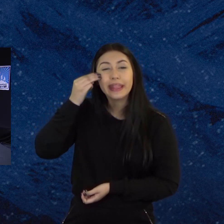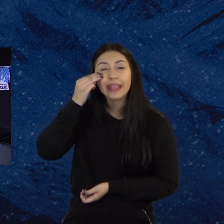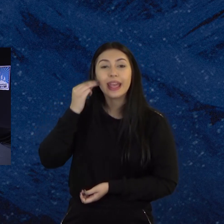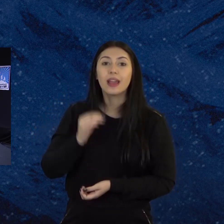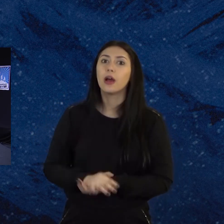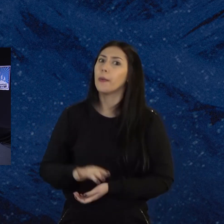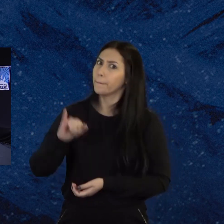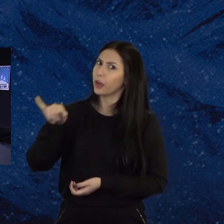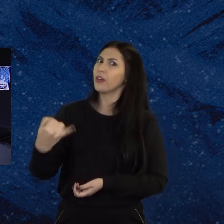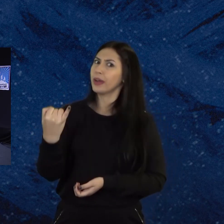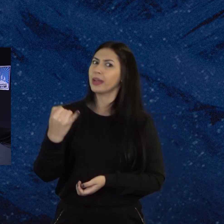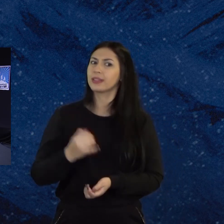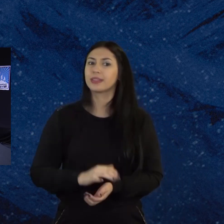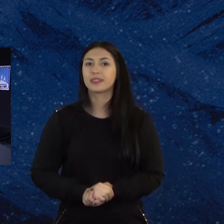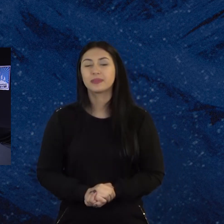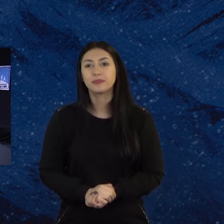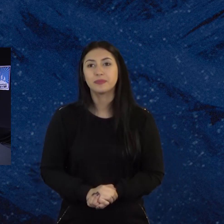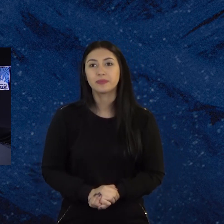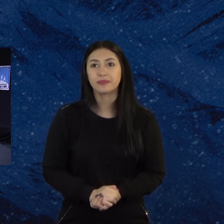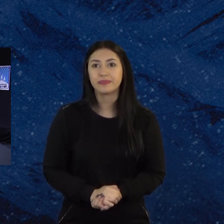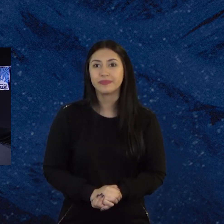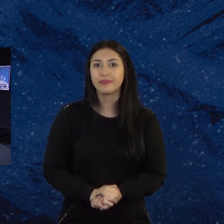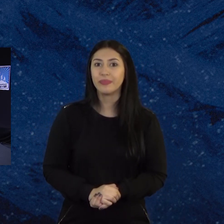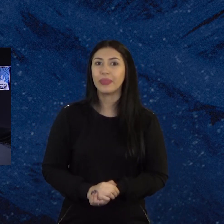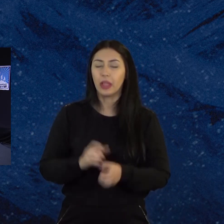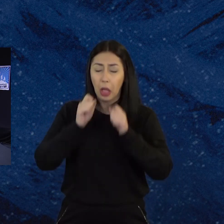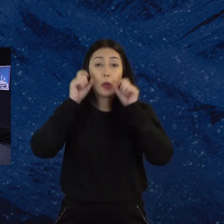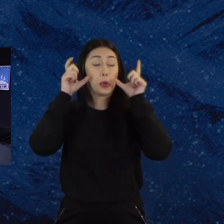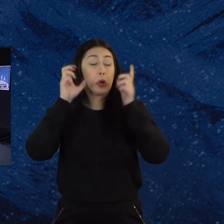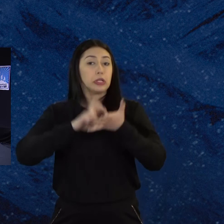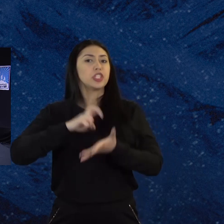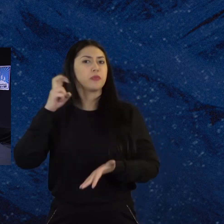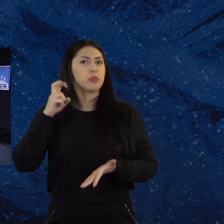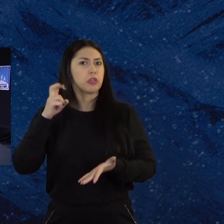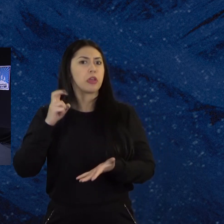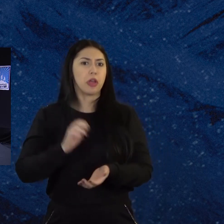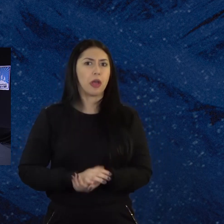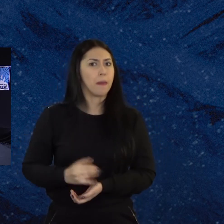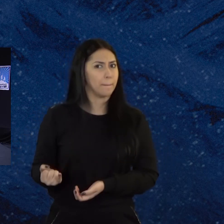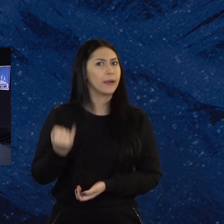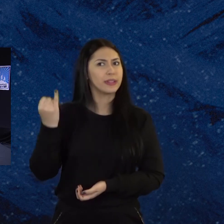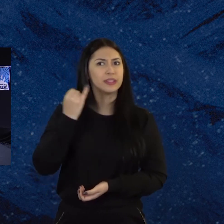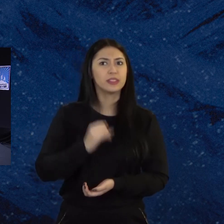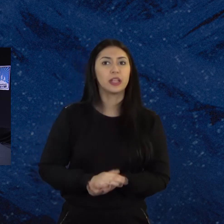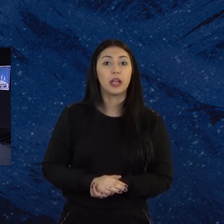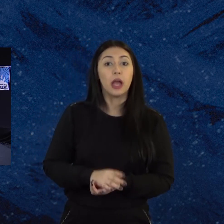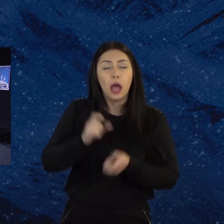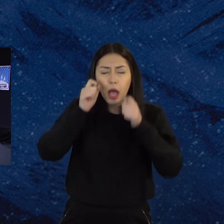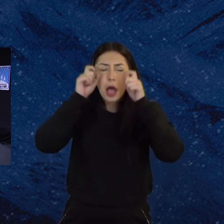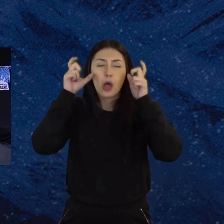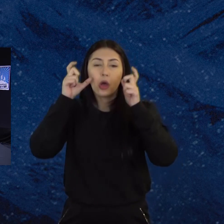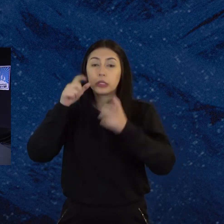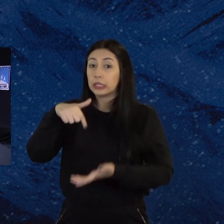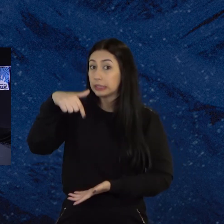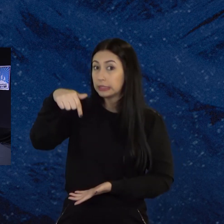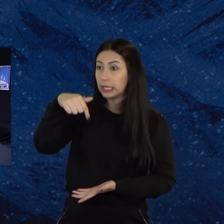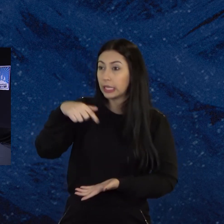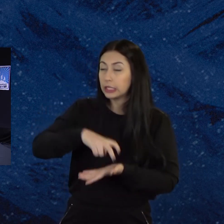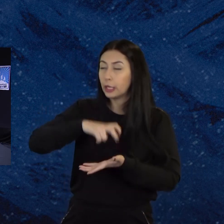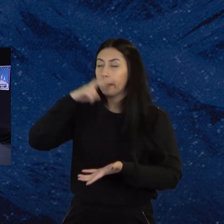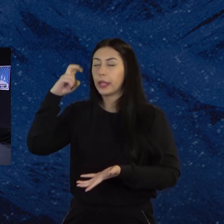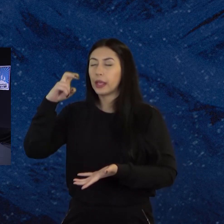às 8 da manhã. Amém. Isso vale a pena acordar cedo, hein? Acorda às 7 horas e ouvir o testemunho do irmão